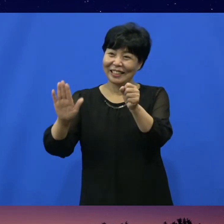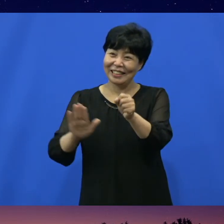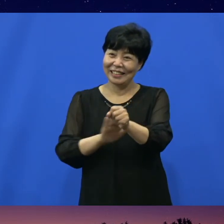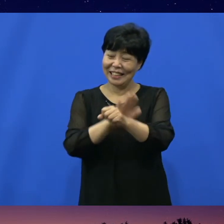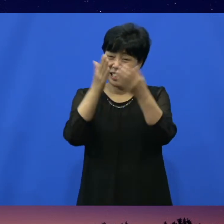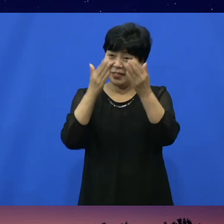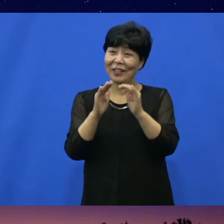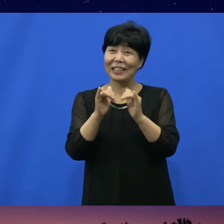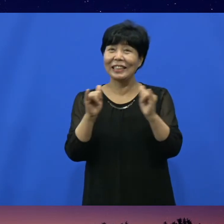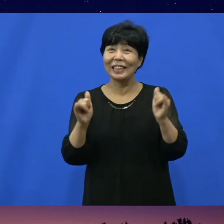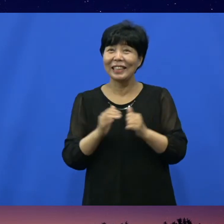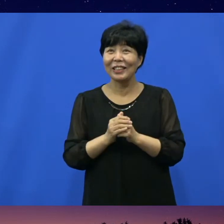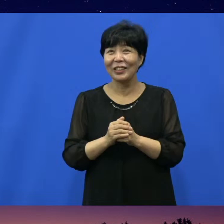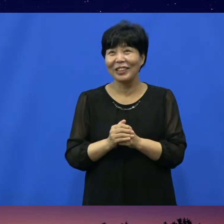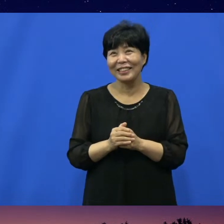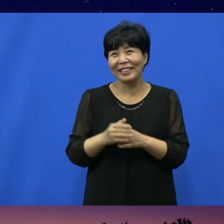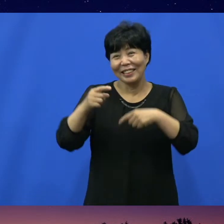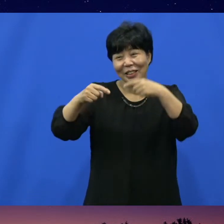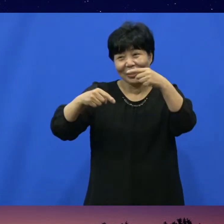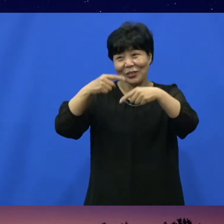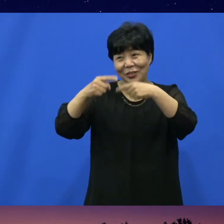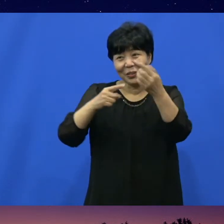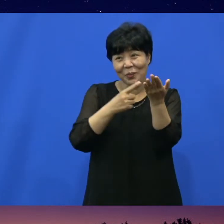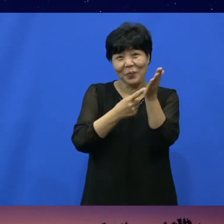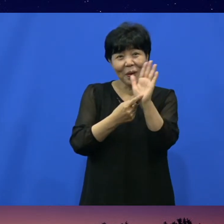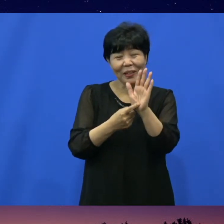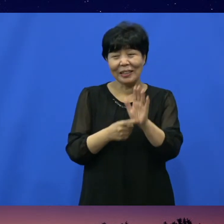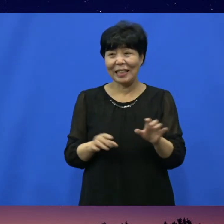이거 수어 되나요? 수어?